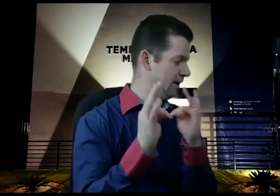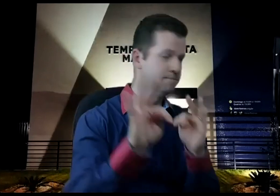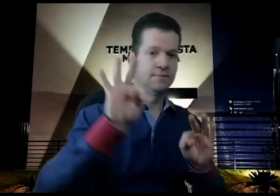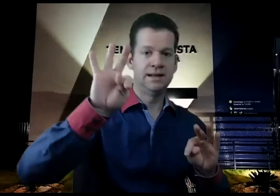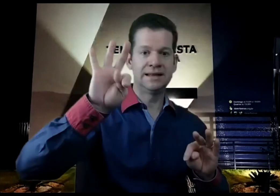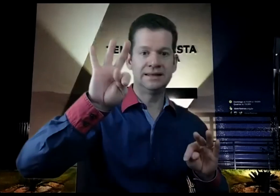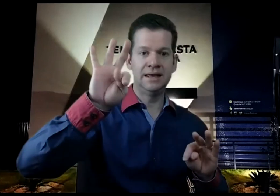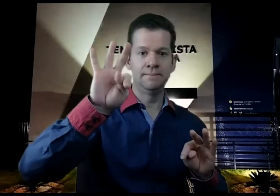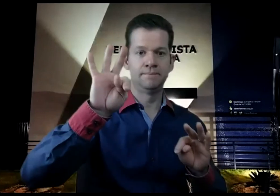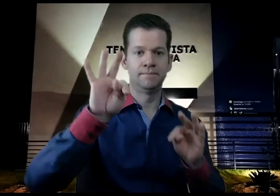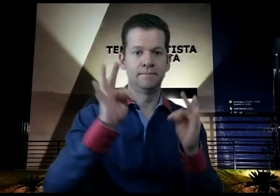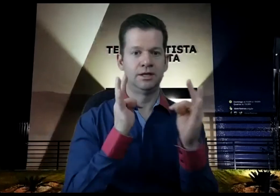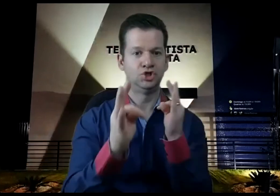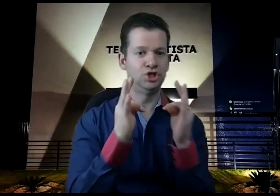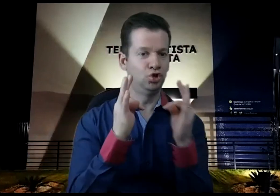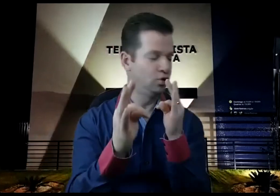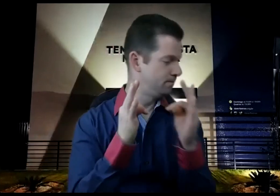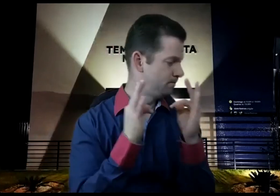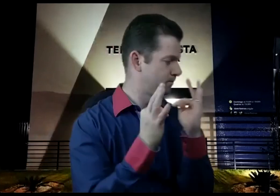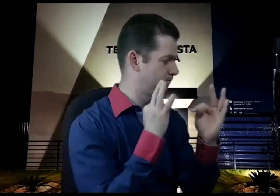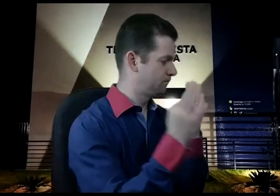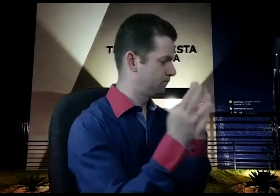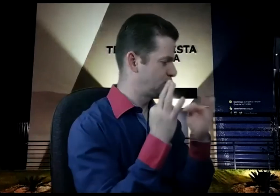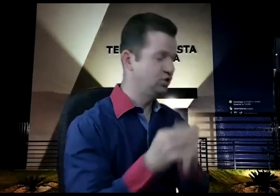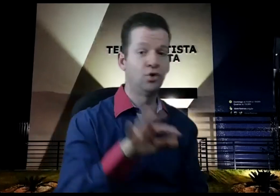Ok? Letra T. Tito.